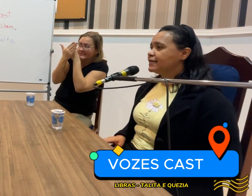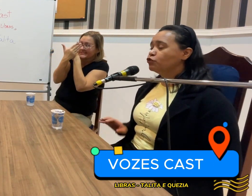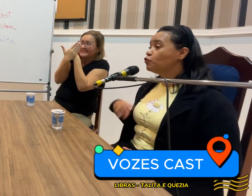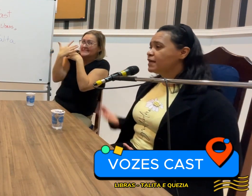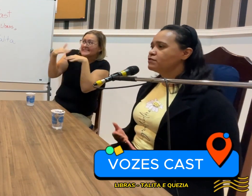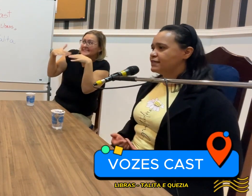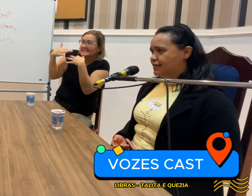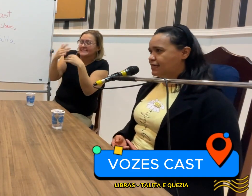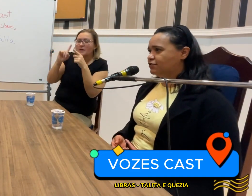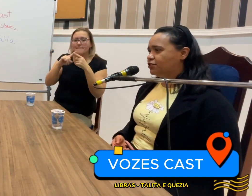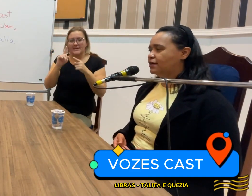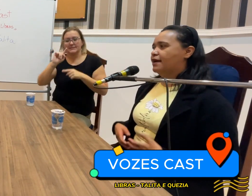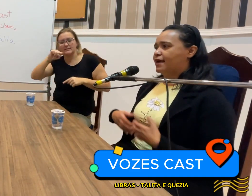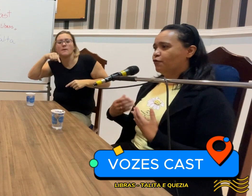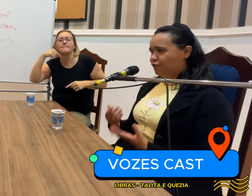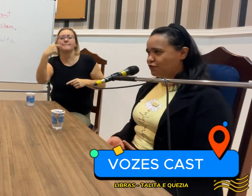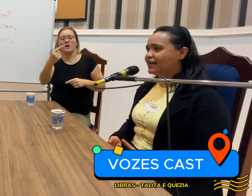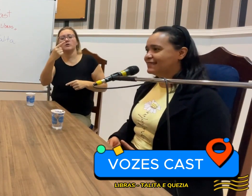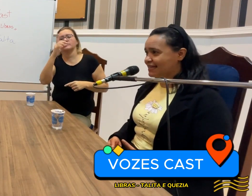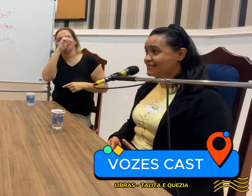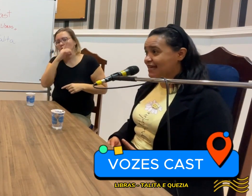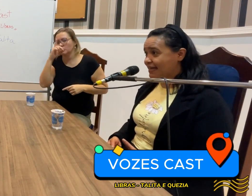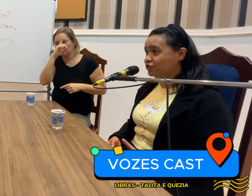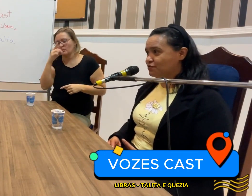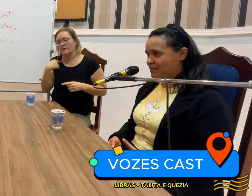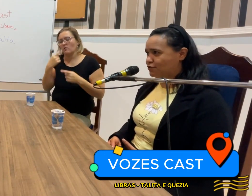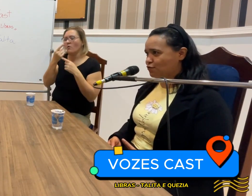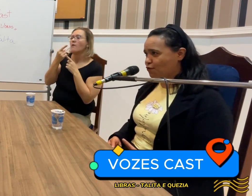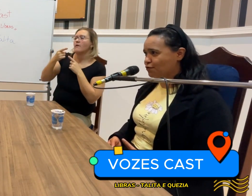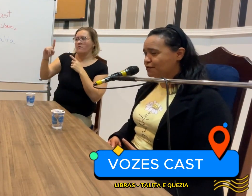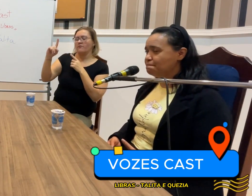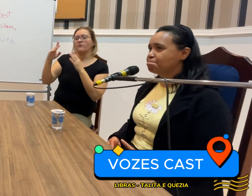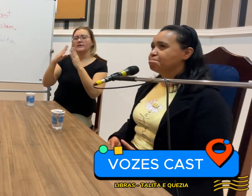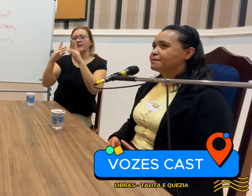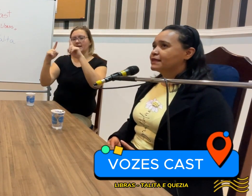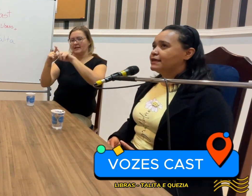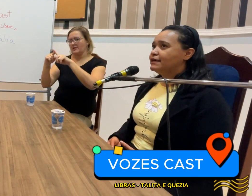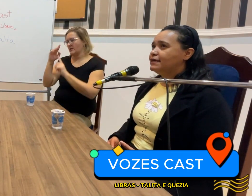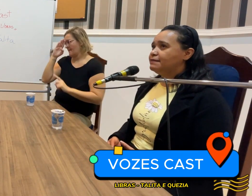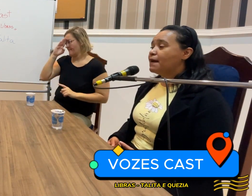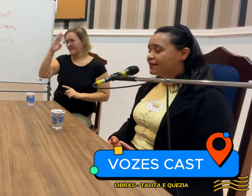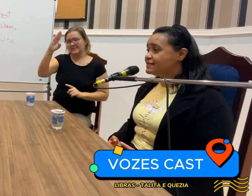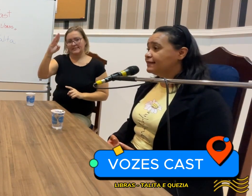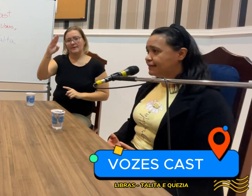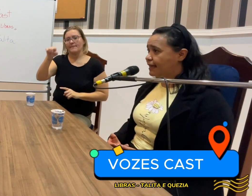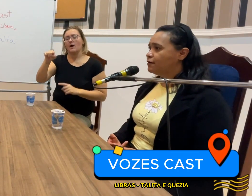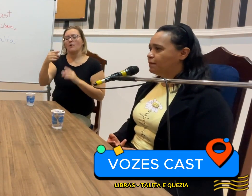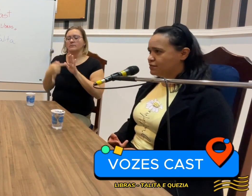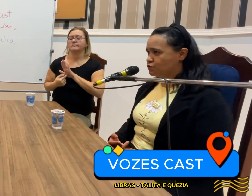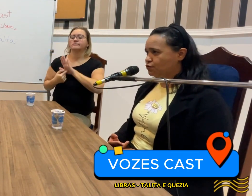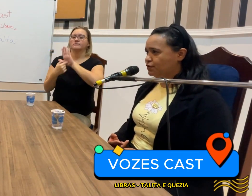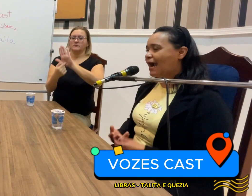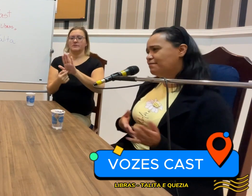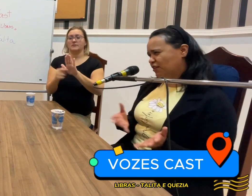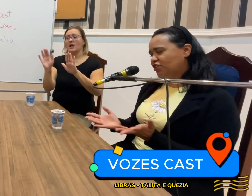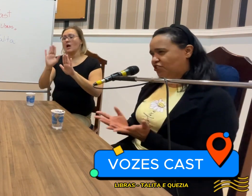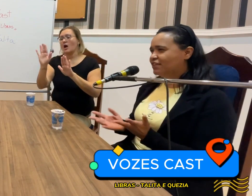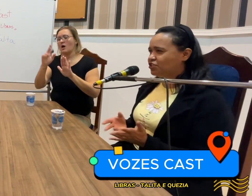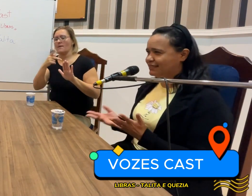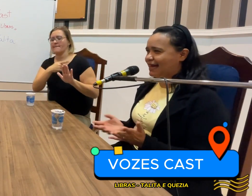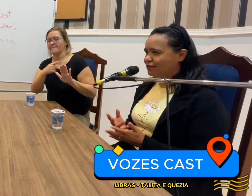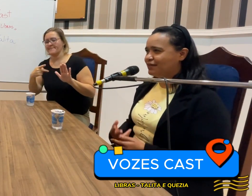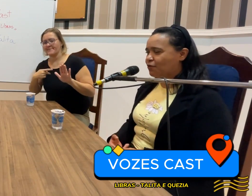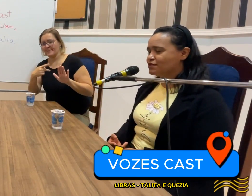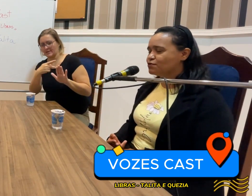E, assim, no domingo seguinte, eu fui até a sede do setor... E me apresentei ao pastor. A irmã já